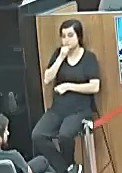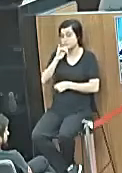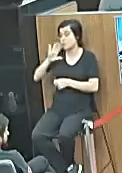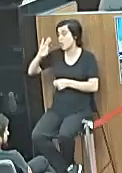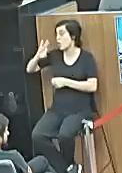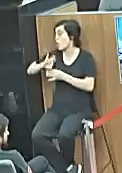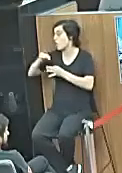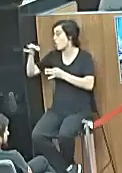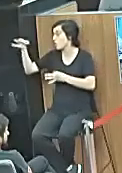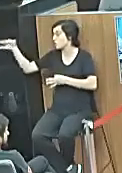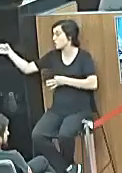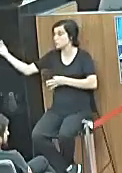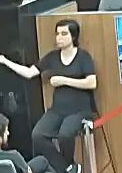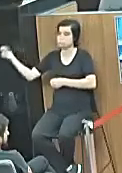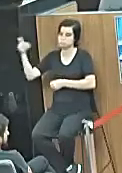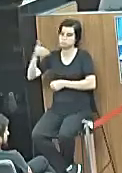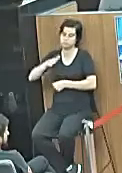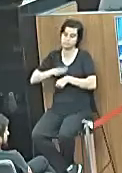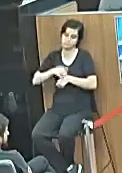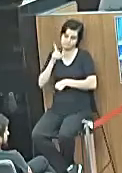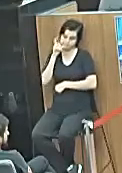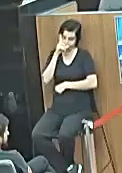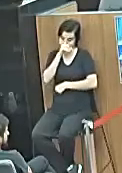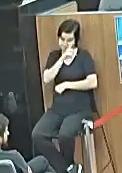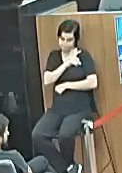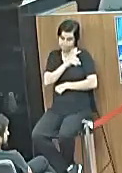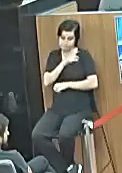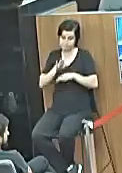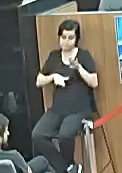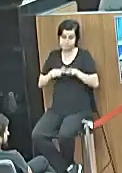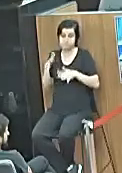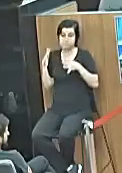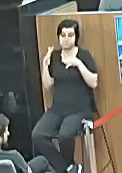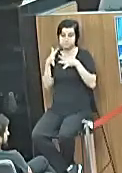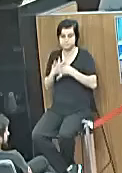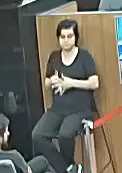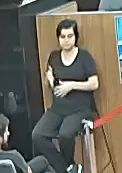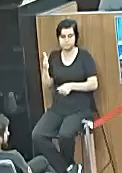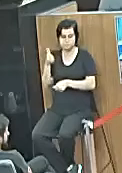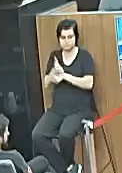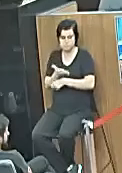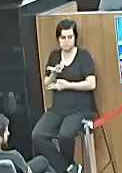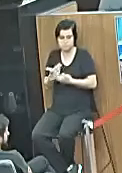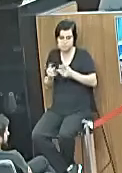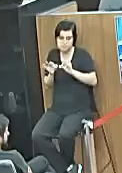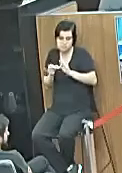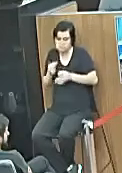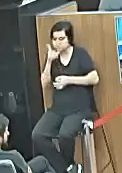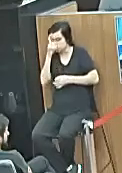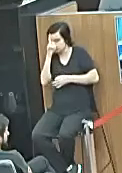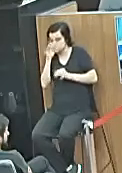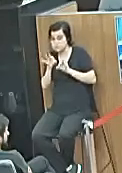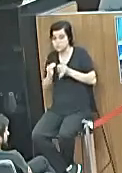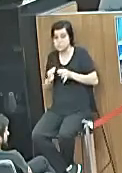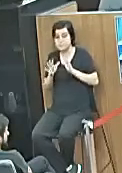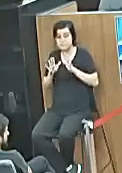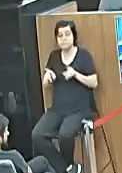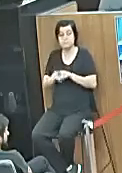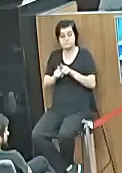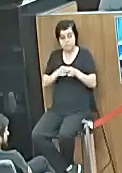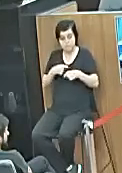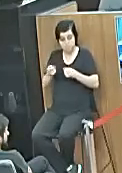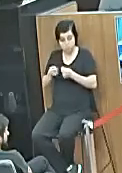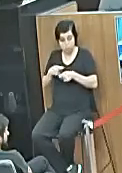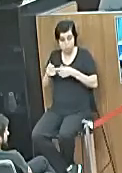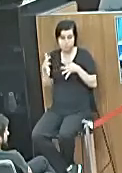interior do estado e isso dificulta muitas vezes não só o acesso a serviços básicos mas também prejudica a economia do estado junto